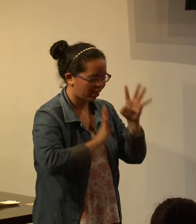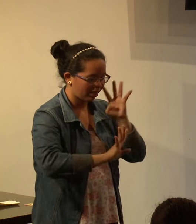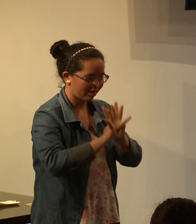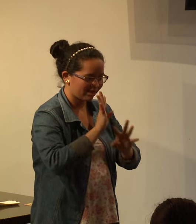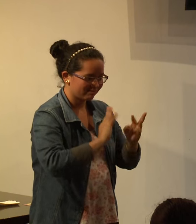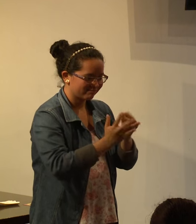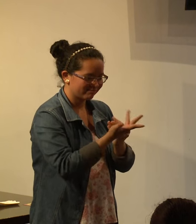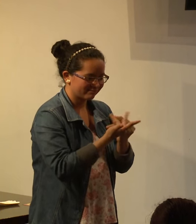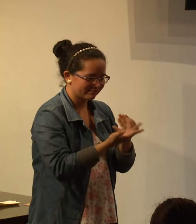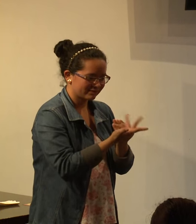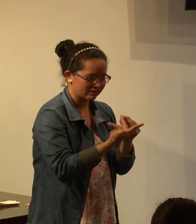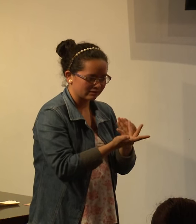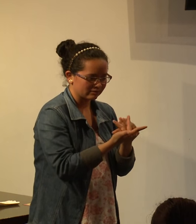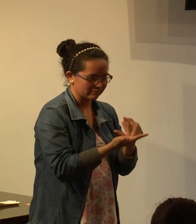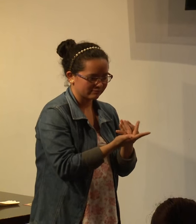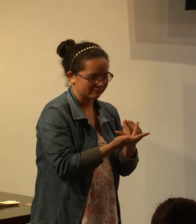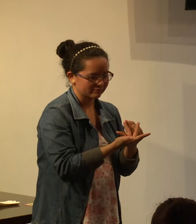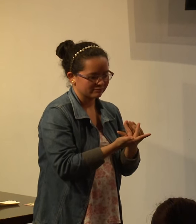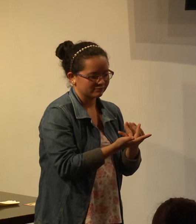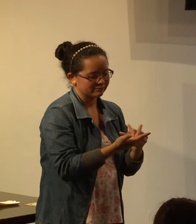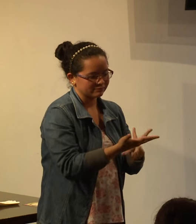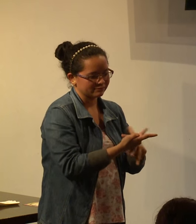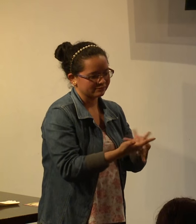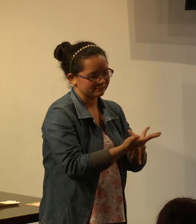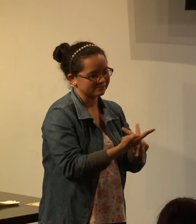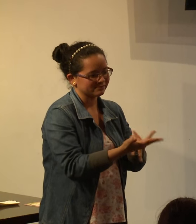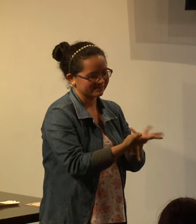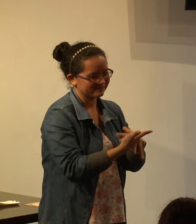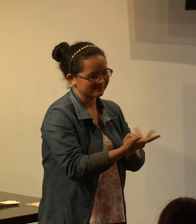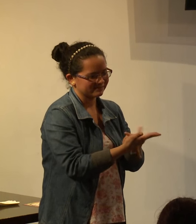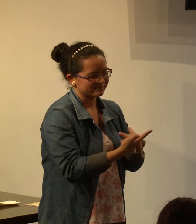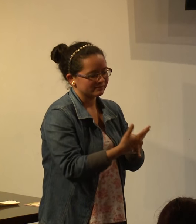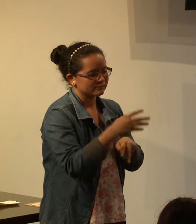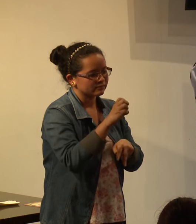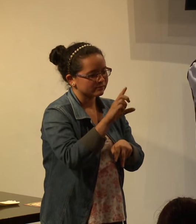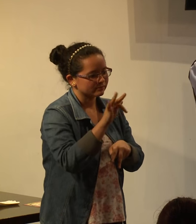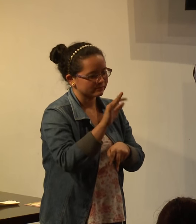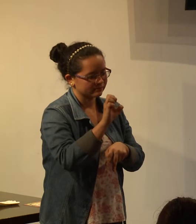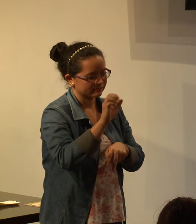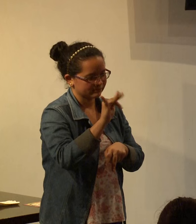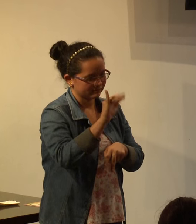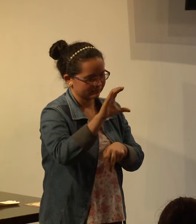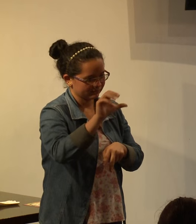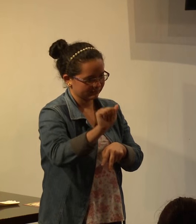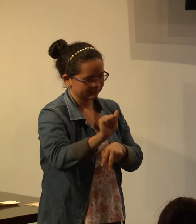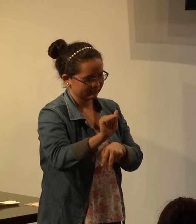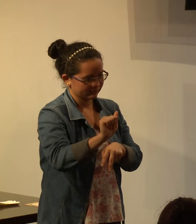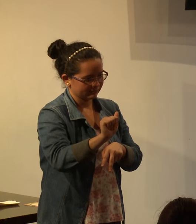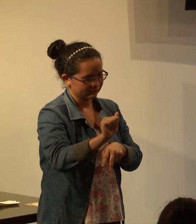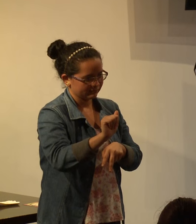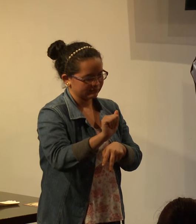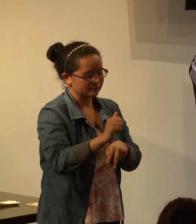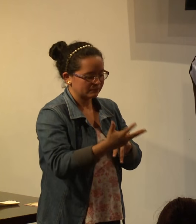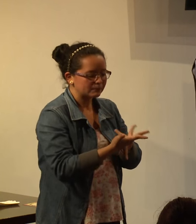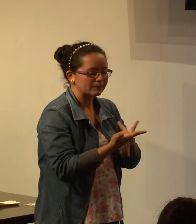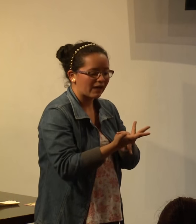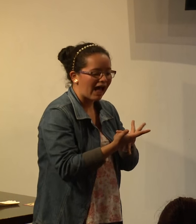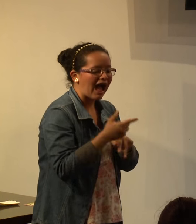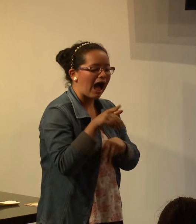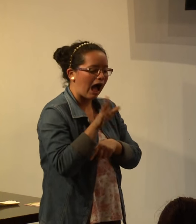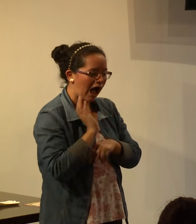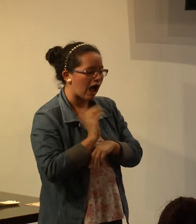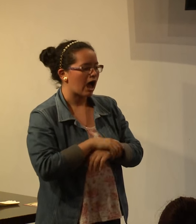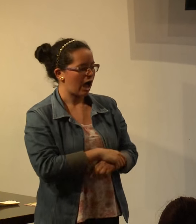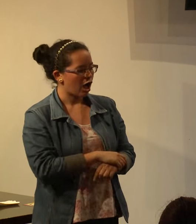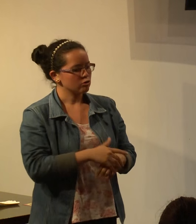lo podría decir de manera mucho más vulgar, y es que estamos educando, así para resumirlo. Pero entonces uno se podría preguntar, bueno, entonces, ¿qué es buen gusto?